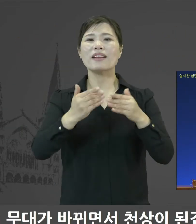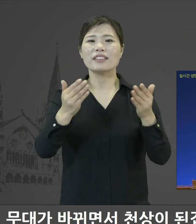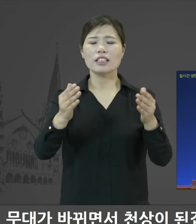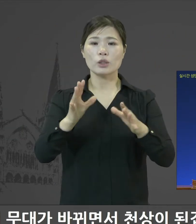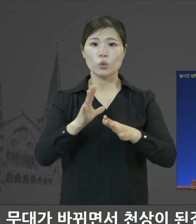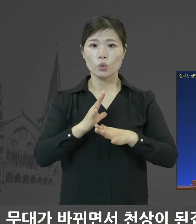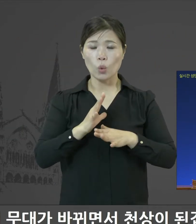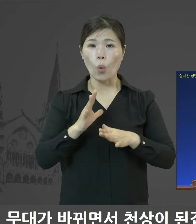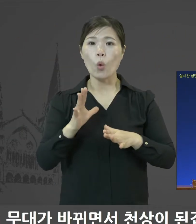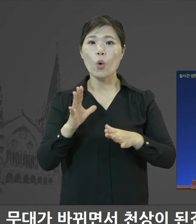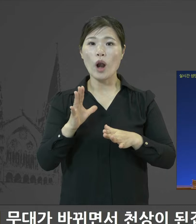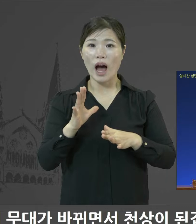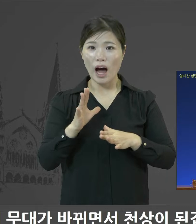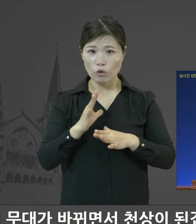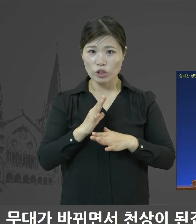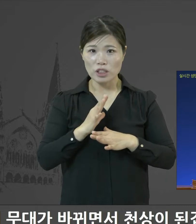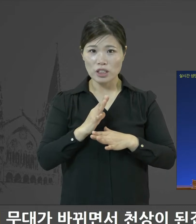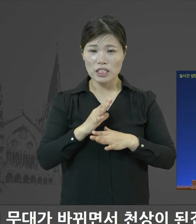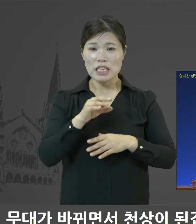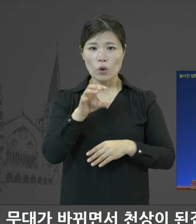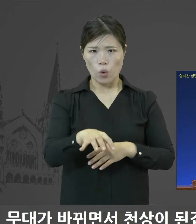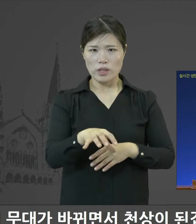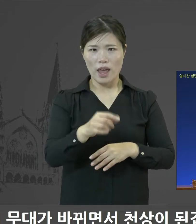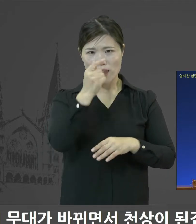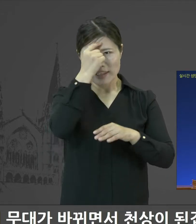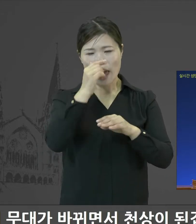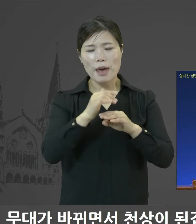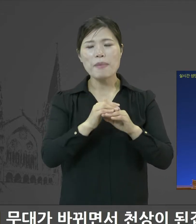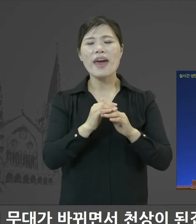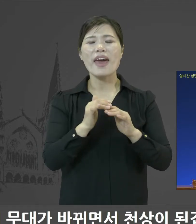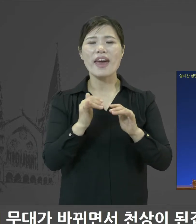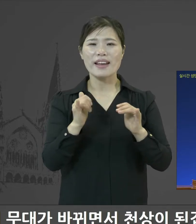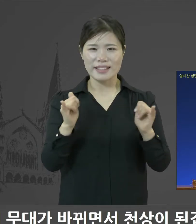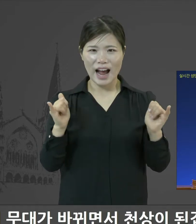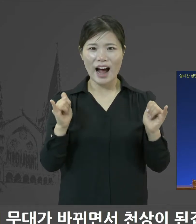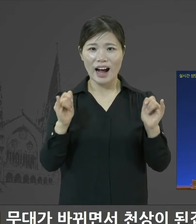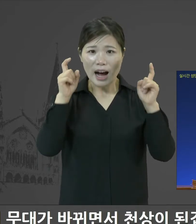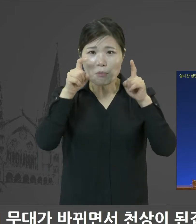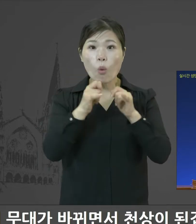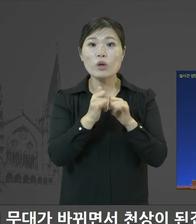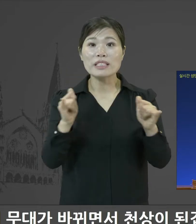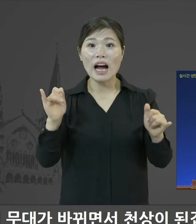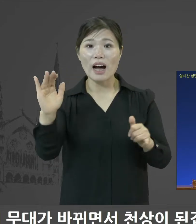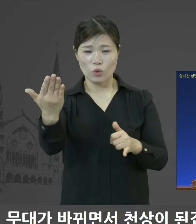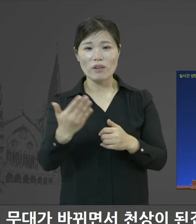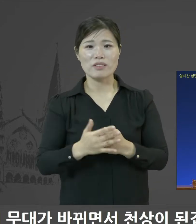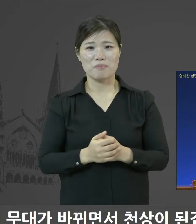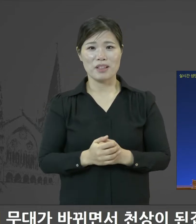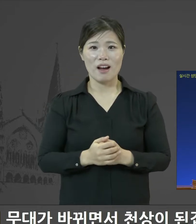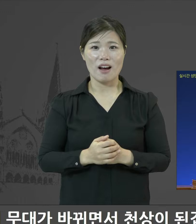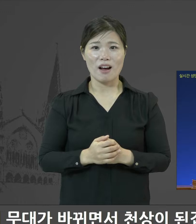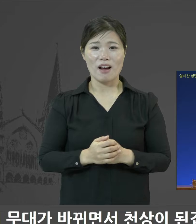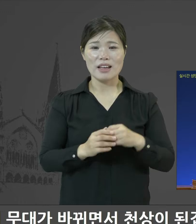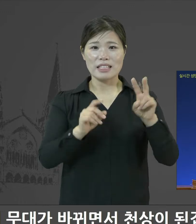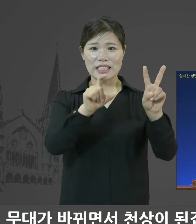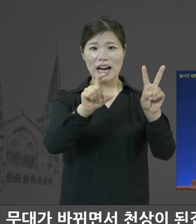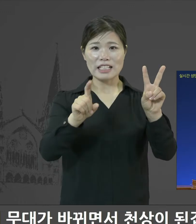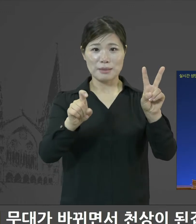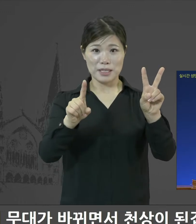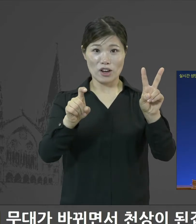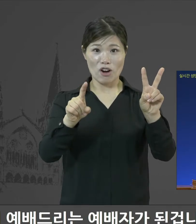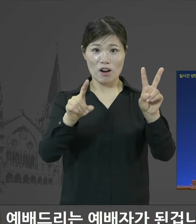장면에 예배자가 된 겁니다. 뜻하지 않았던 예배에 참석자가 된 거죠. 그때 11절을 한번